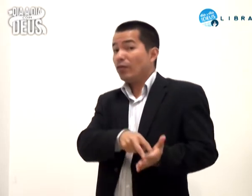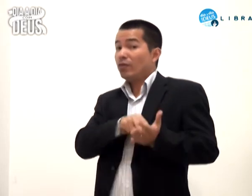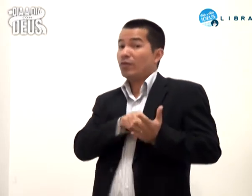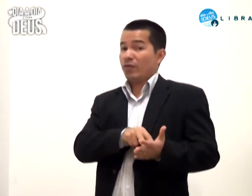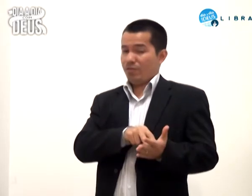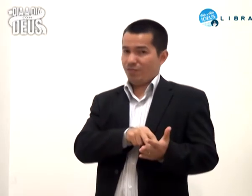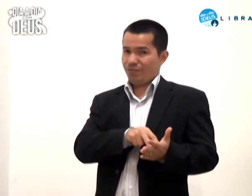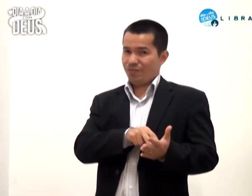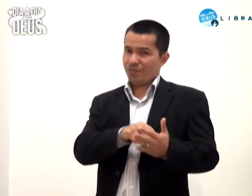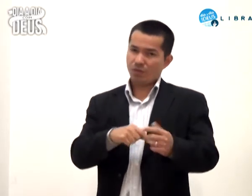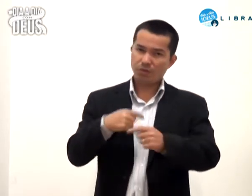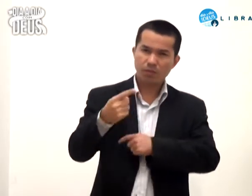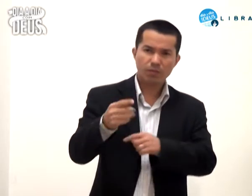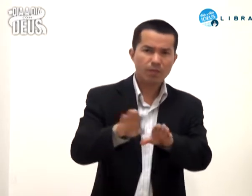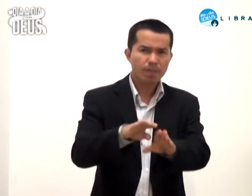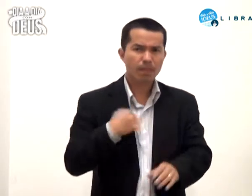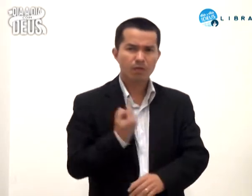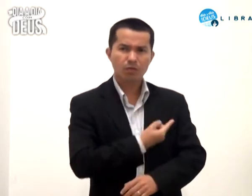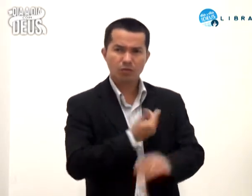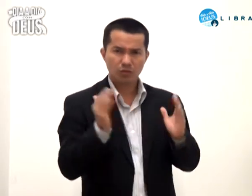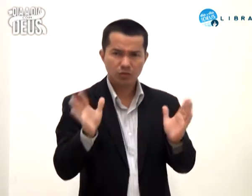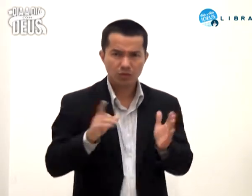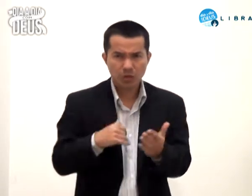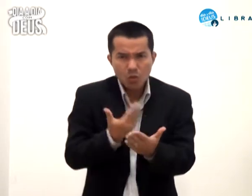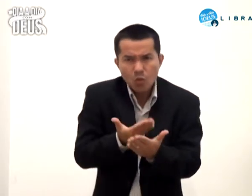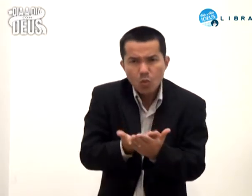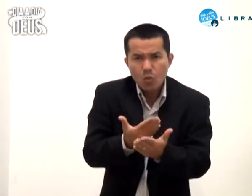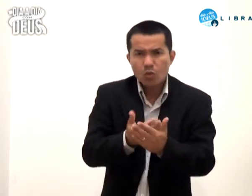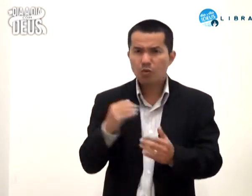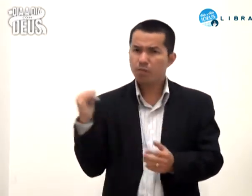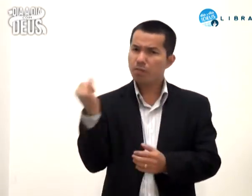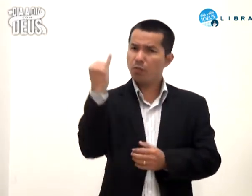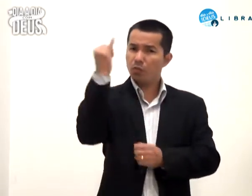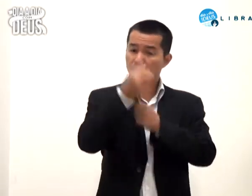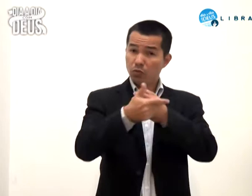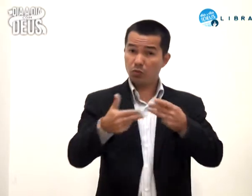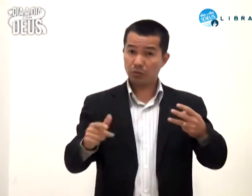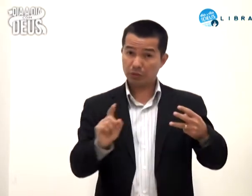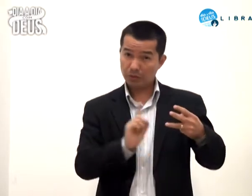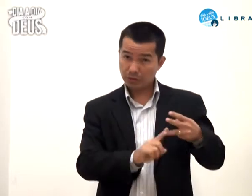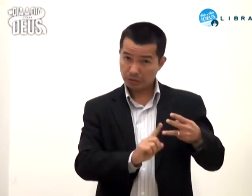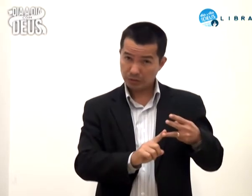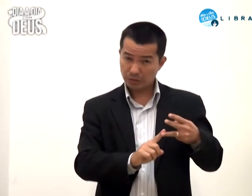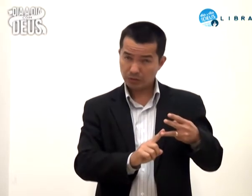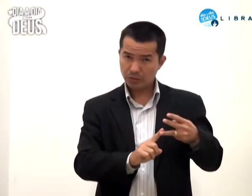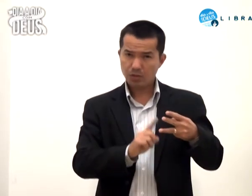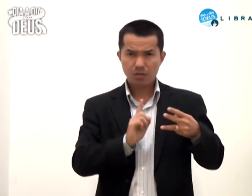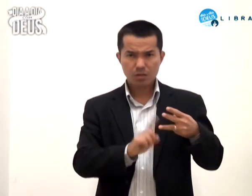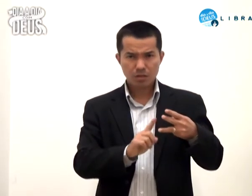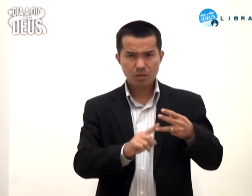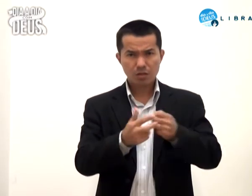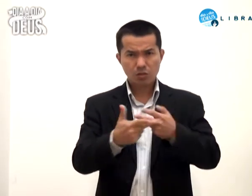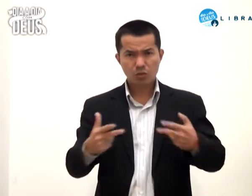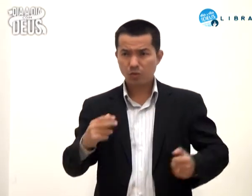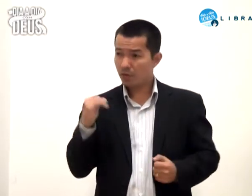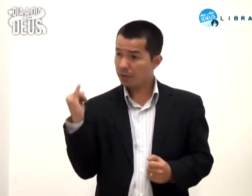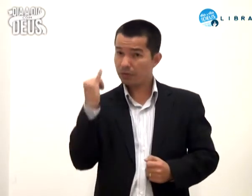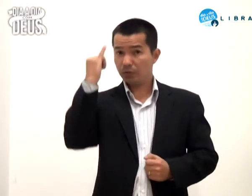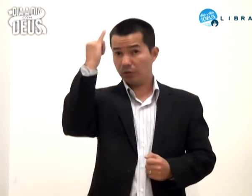falar a respeito disso. Depois aprendemos o terceiro princípio. Terceiro princípio é que